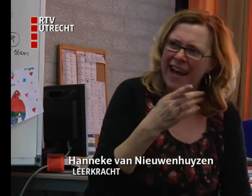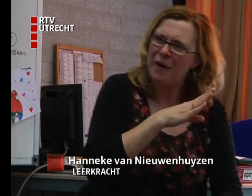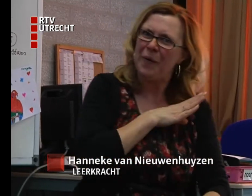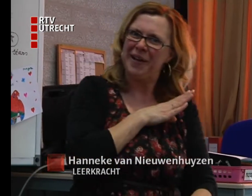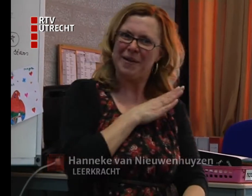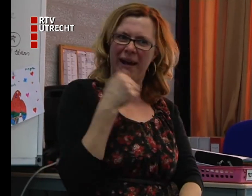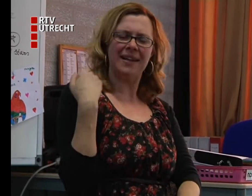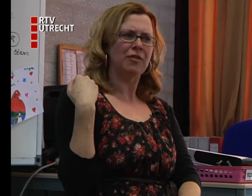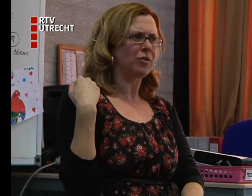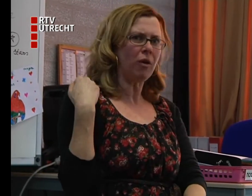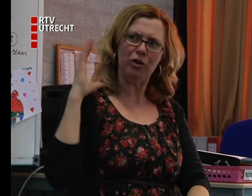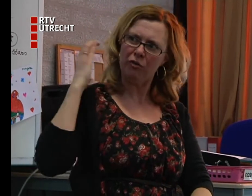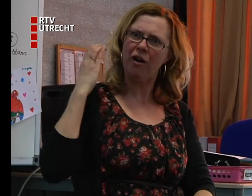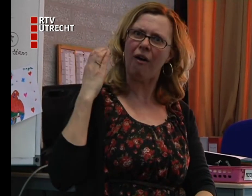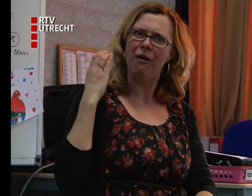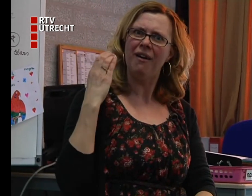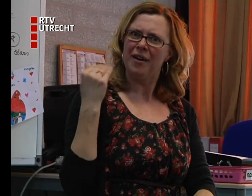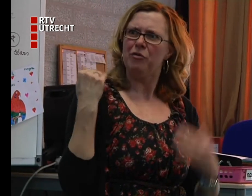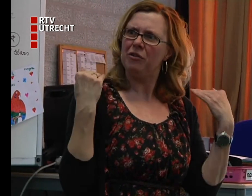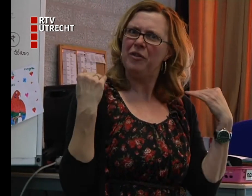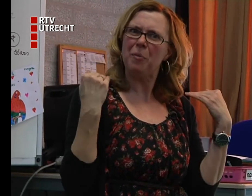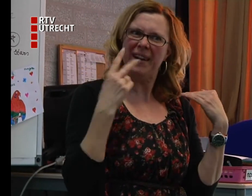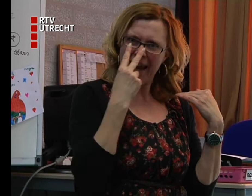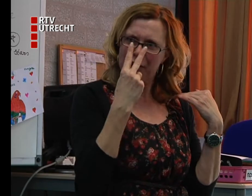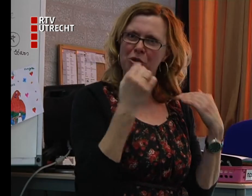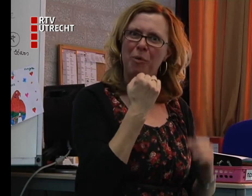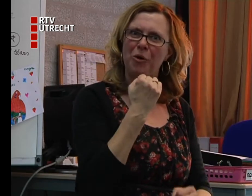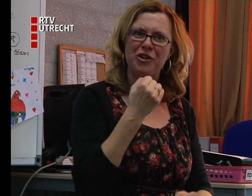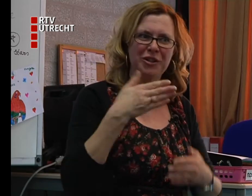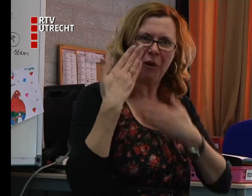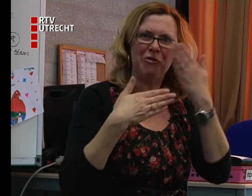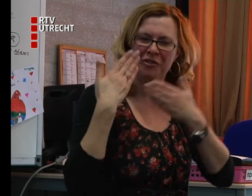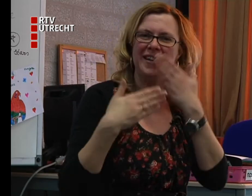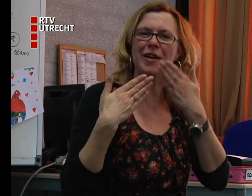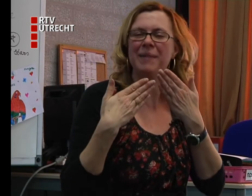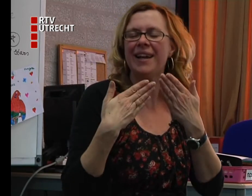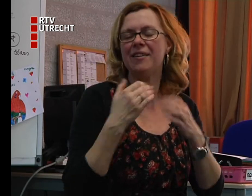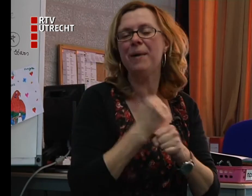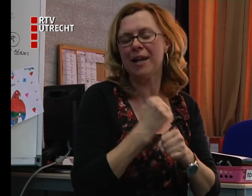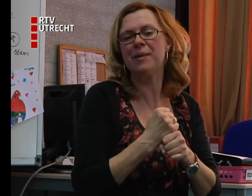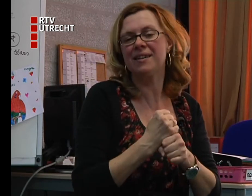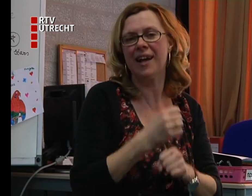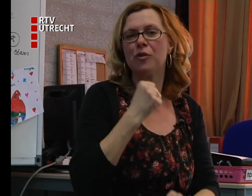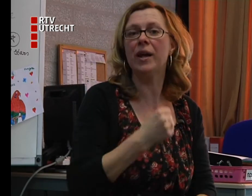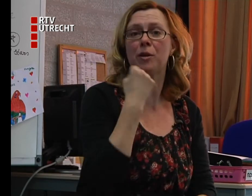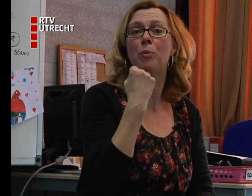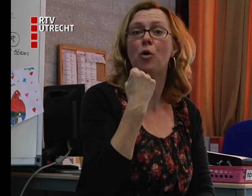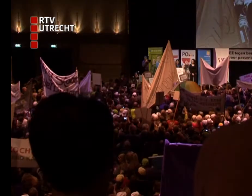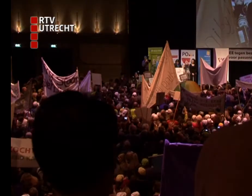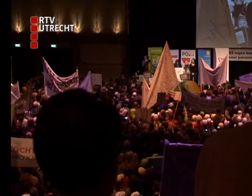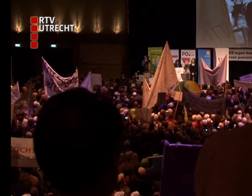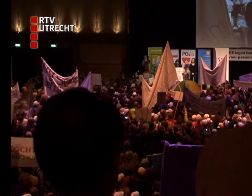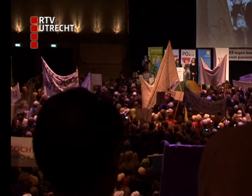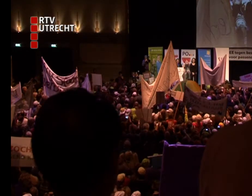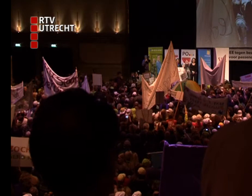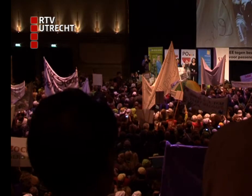die zeiden ook tegen mij net van, oh juffrouw, waarom kijk je zo boos als je erover vertelt? Maar ja, het maakt me inderdaad ook echt boos.